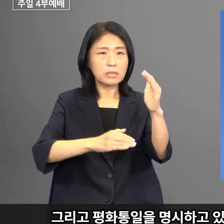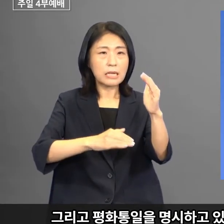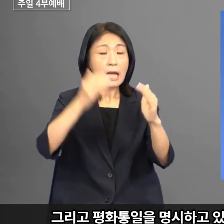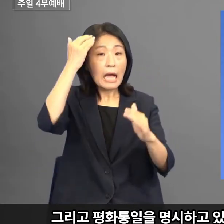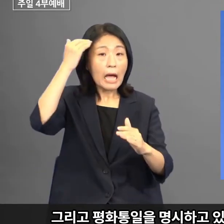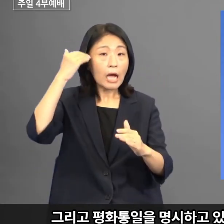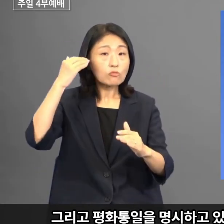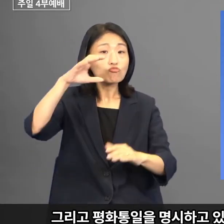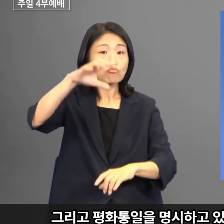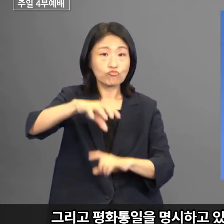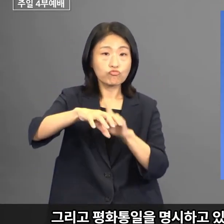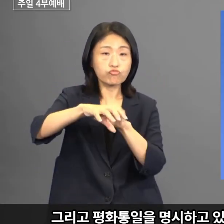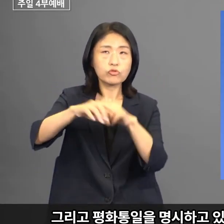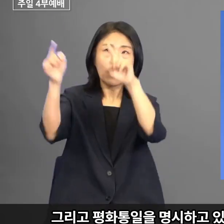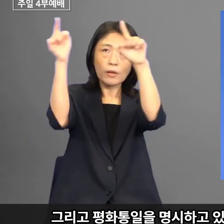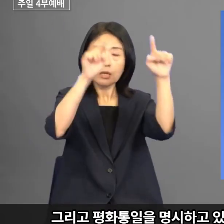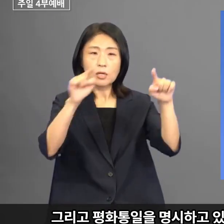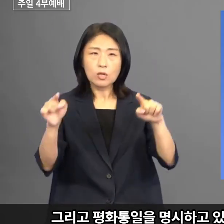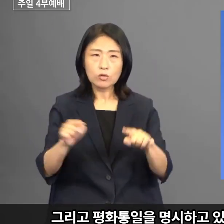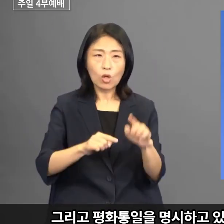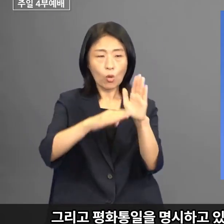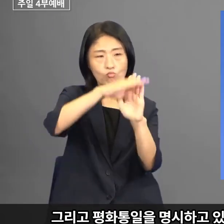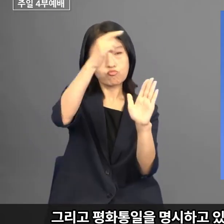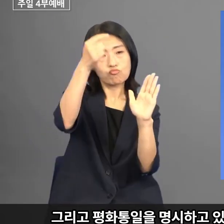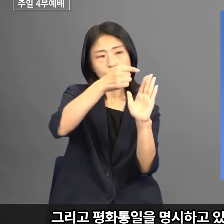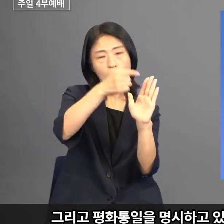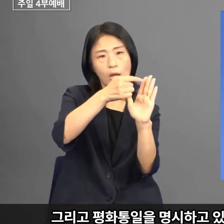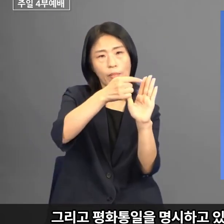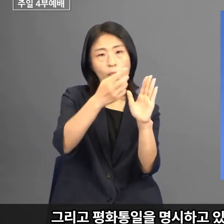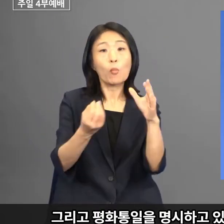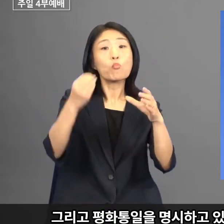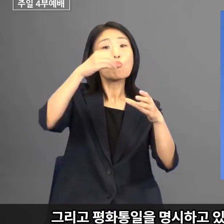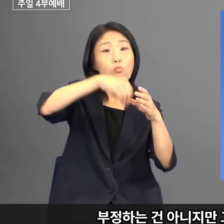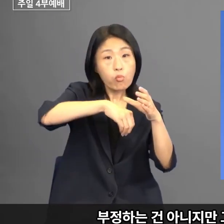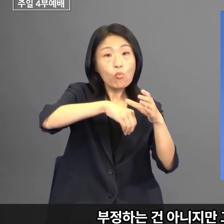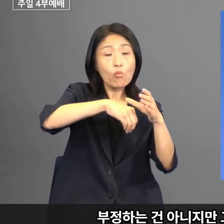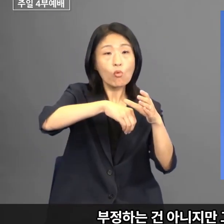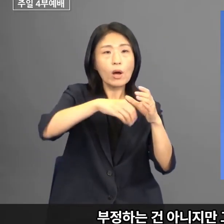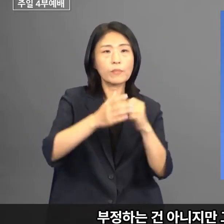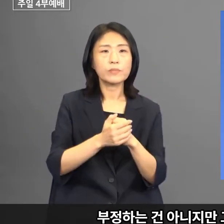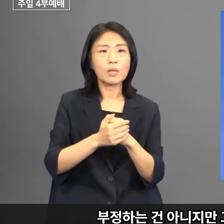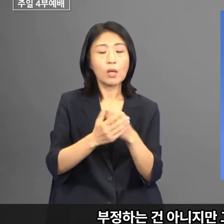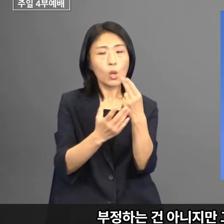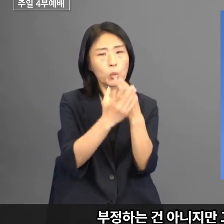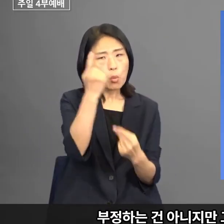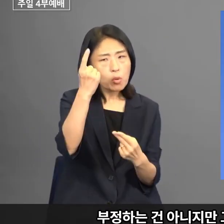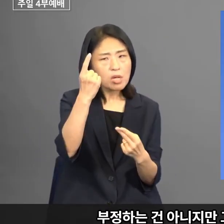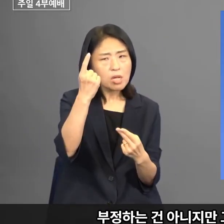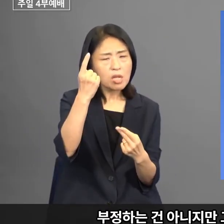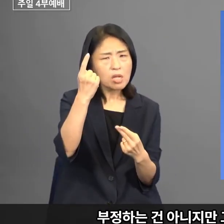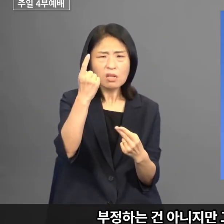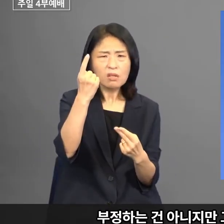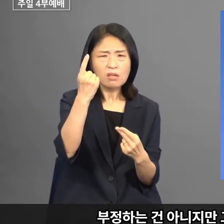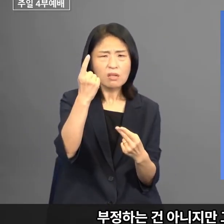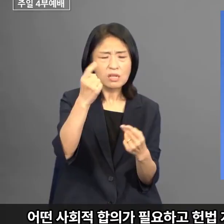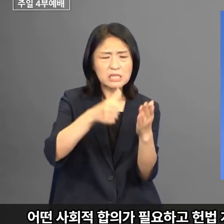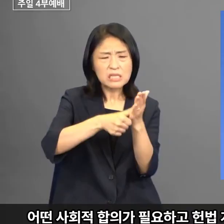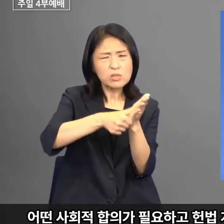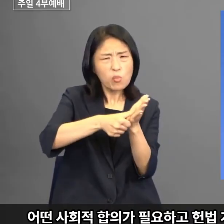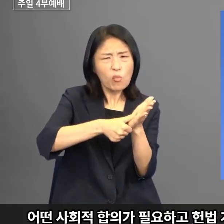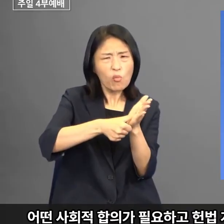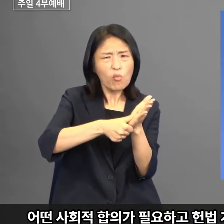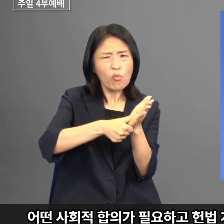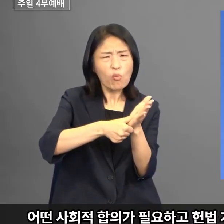그리고 평화 통일을 명시하고 있기 때문에 통일을 부정한다는 것은, 부정하는 건 아니지만 그것을 바꾼다고 했을 때는